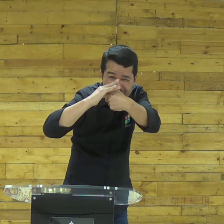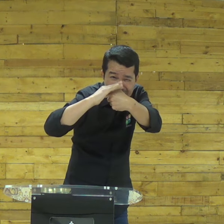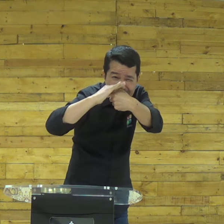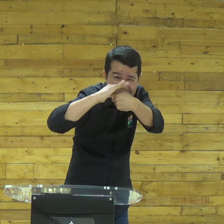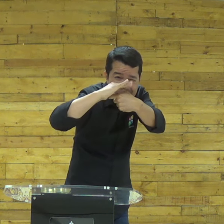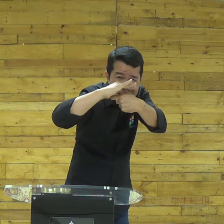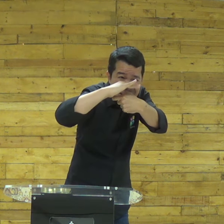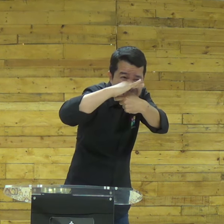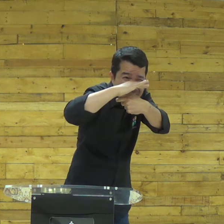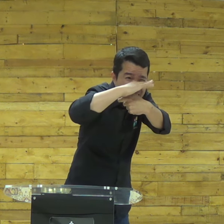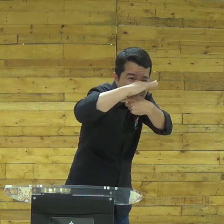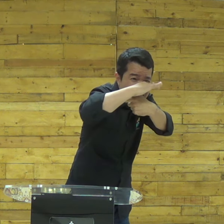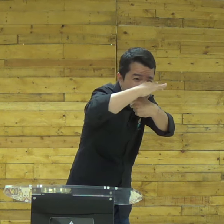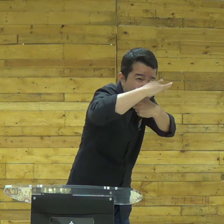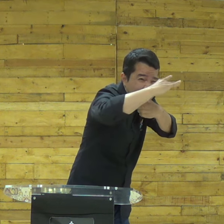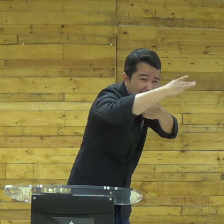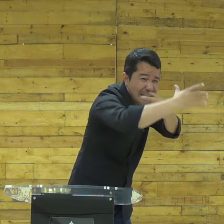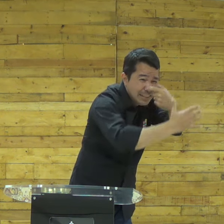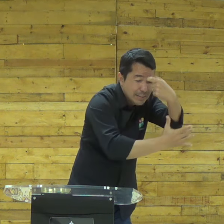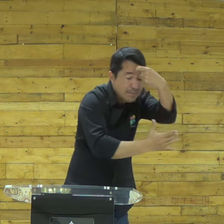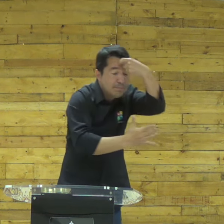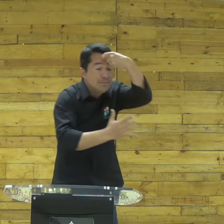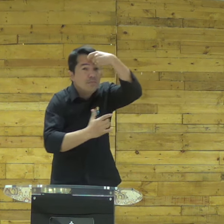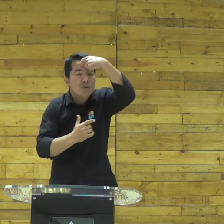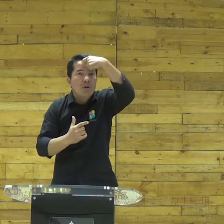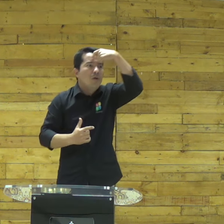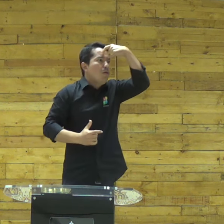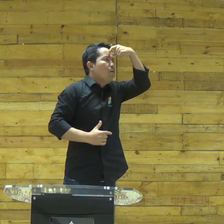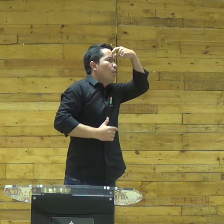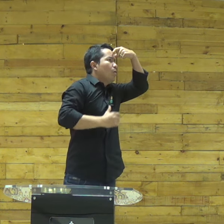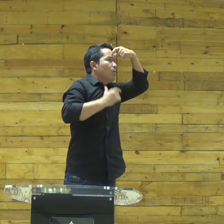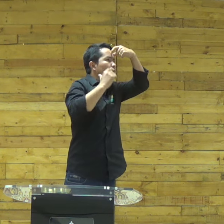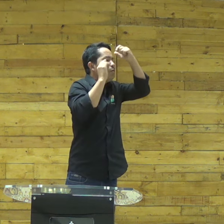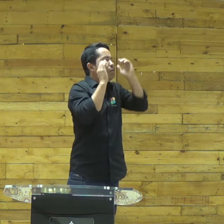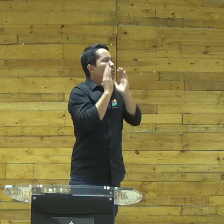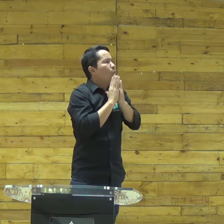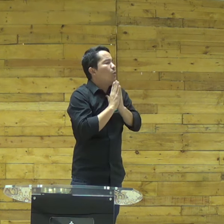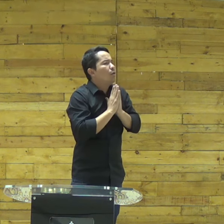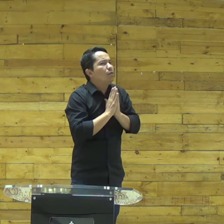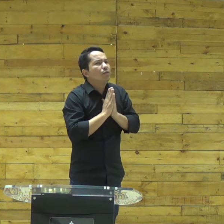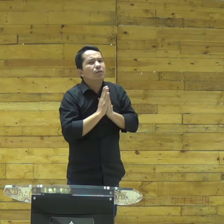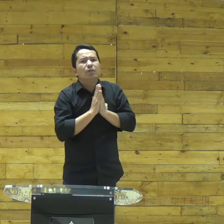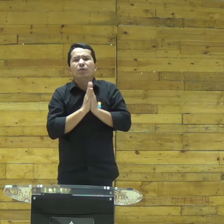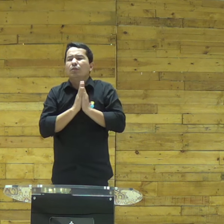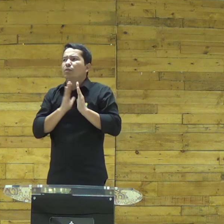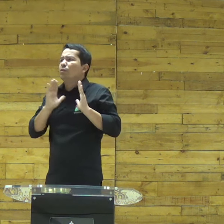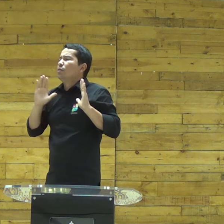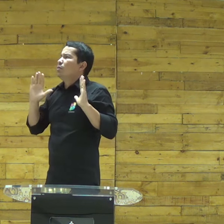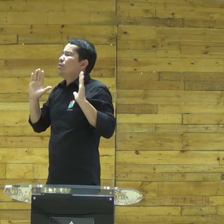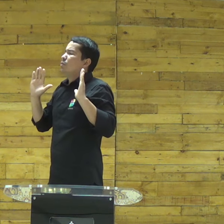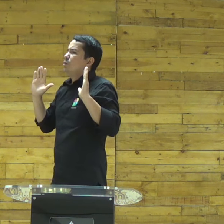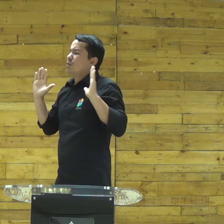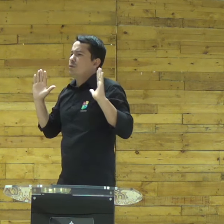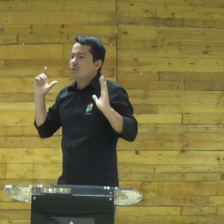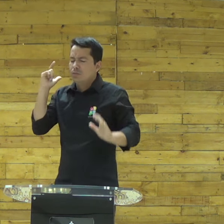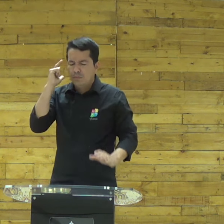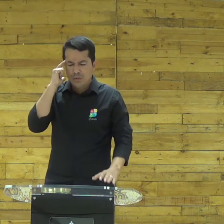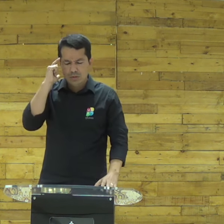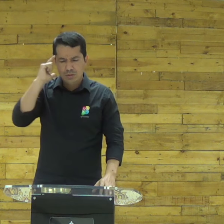Deus precisa tomar conta da minha mente sim porque aí eu estou em